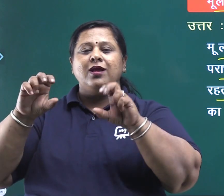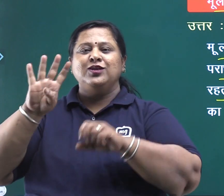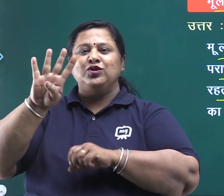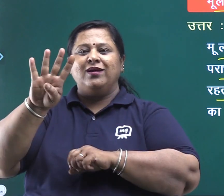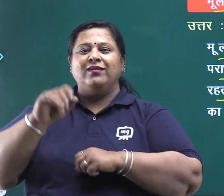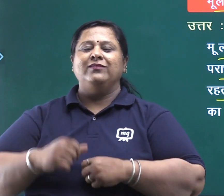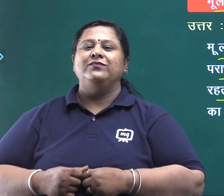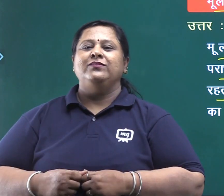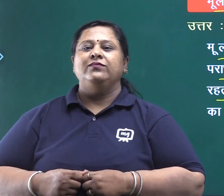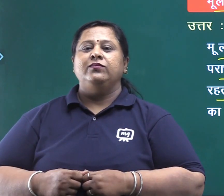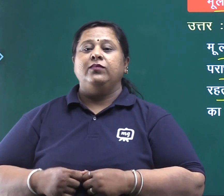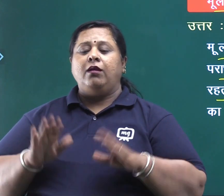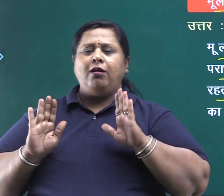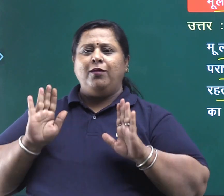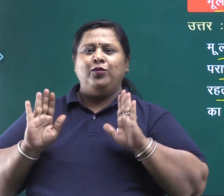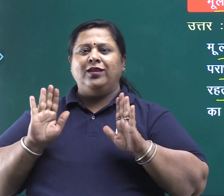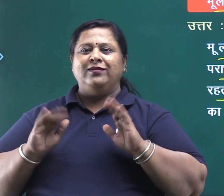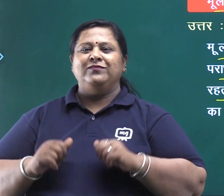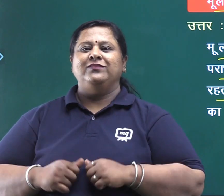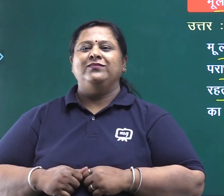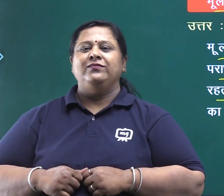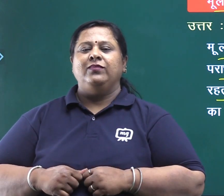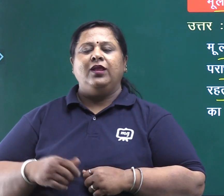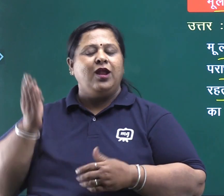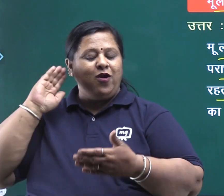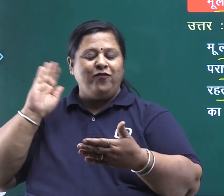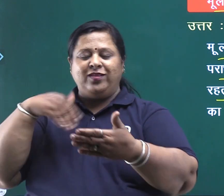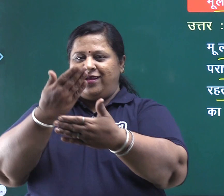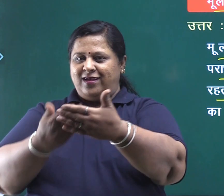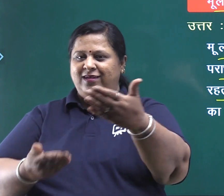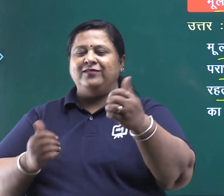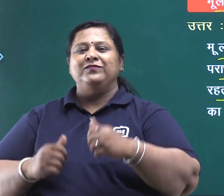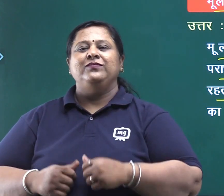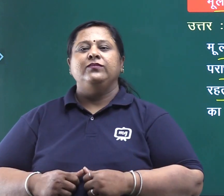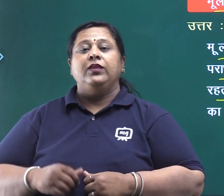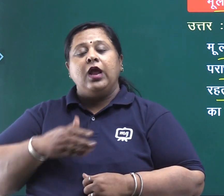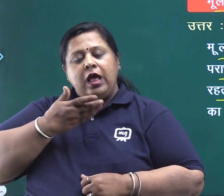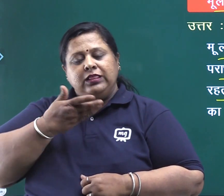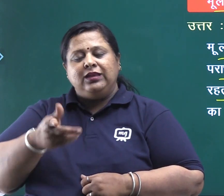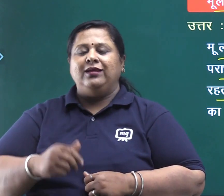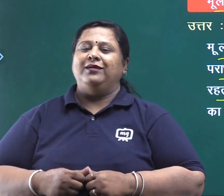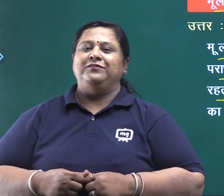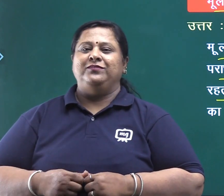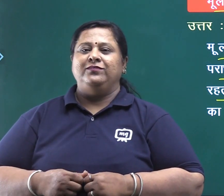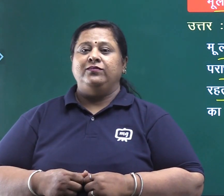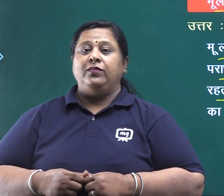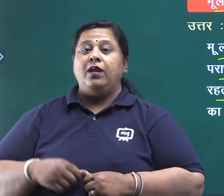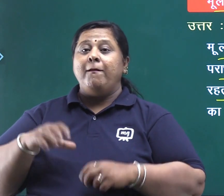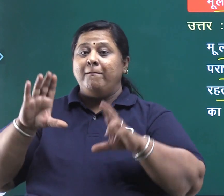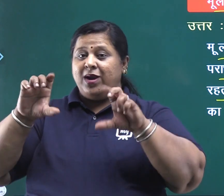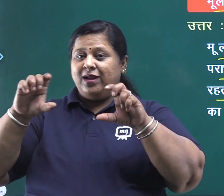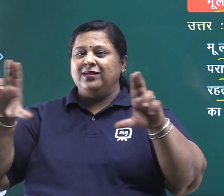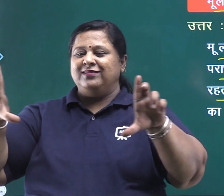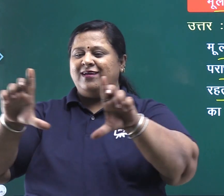4 कठपुतली कविता का अध्ययन किया। पाठ का